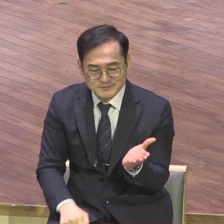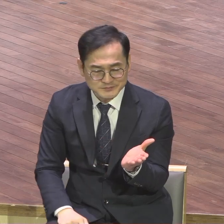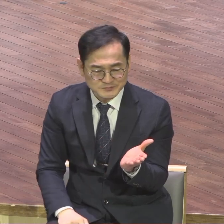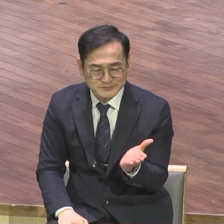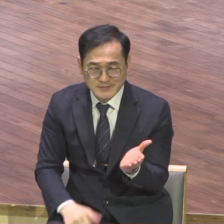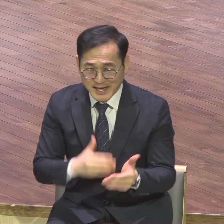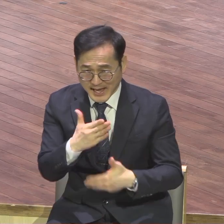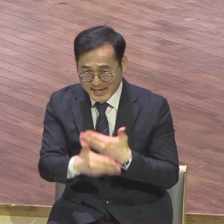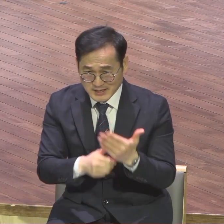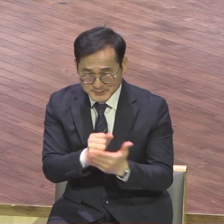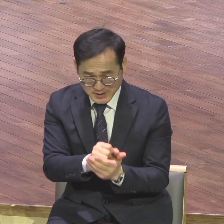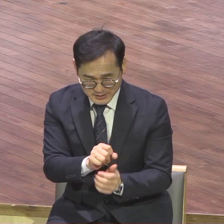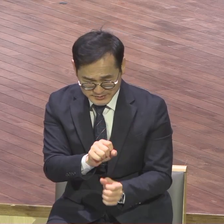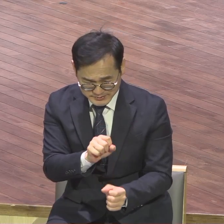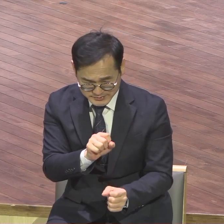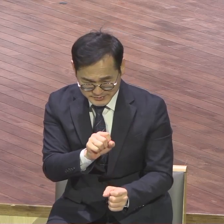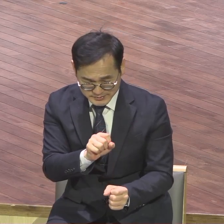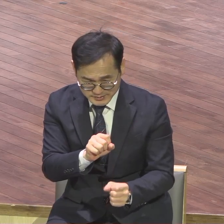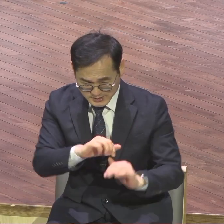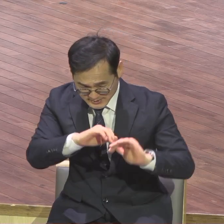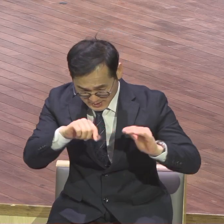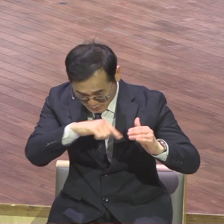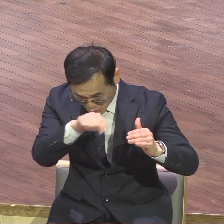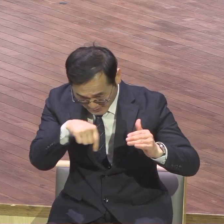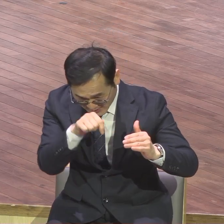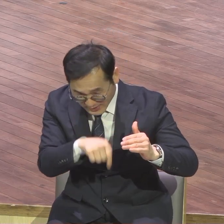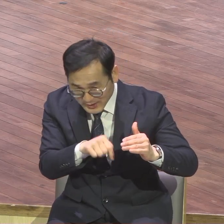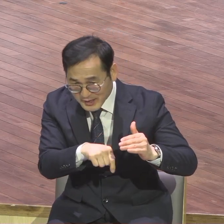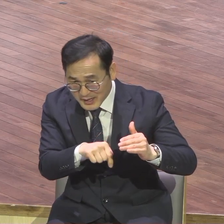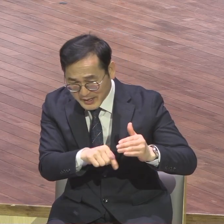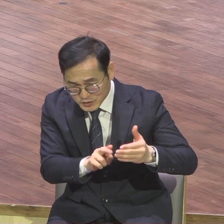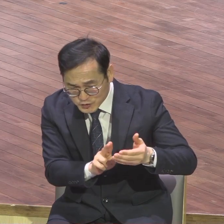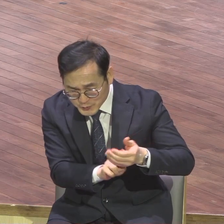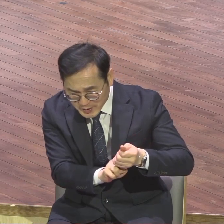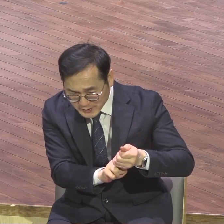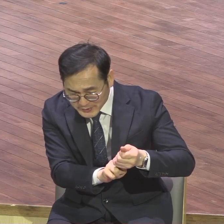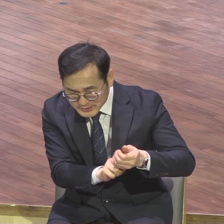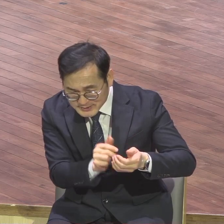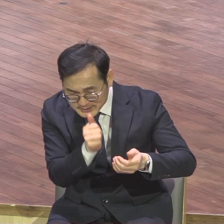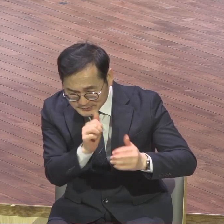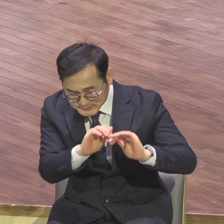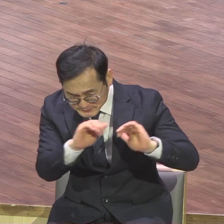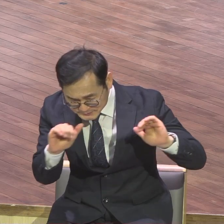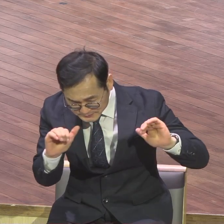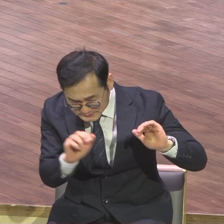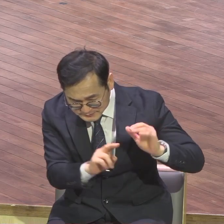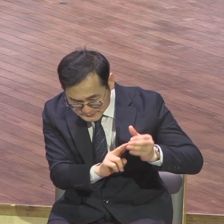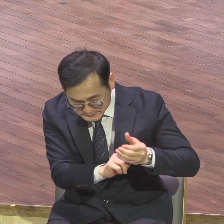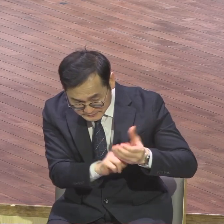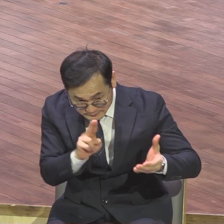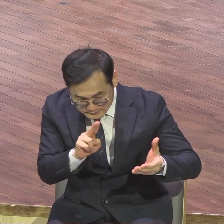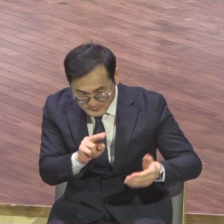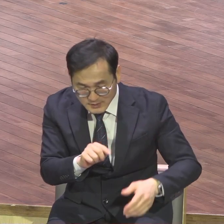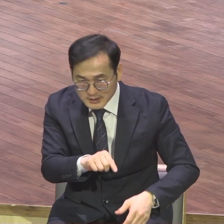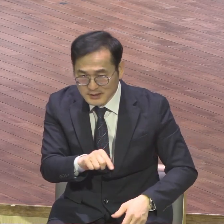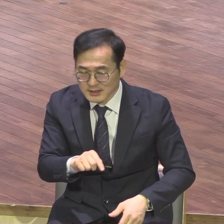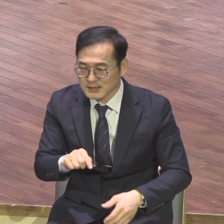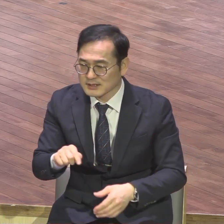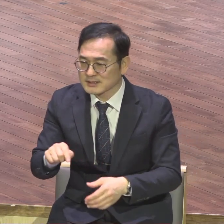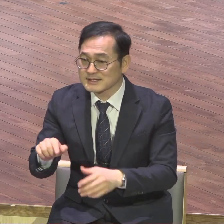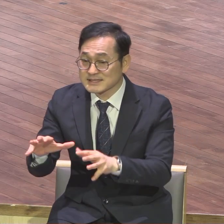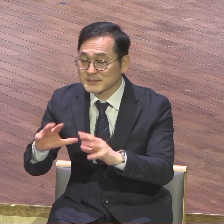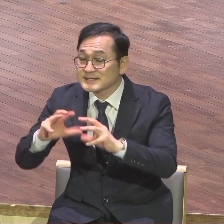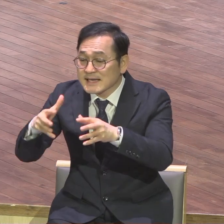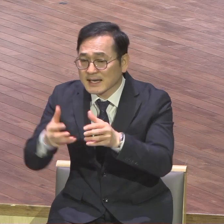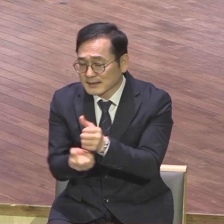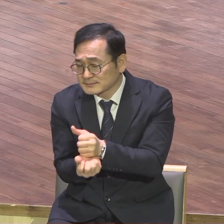하나님의 속성과 그 속성이 그 삶에 미치는 영향에 대해서 성경적 교리를 지금 시대의